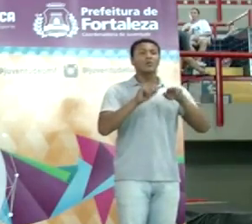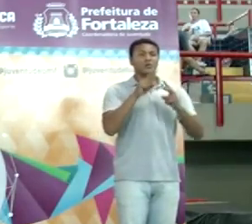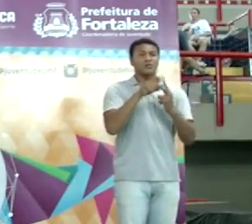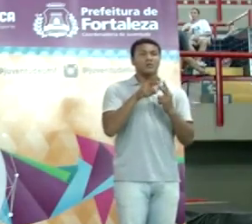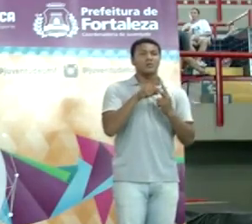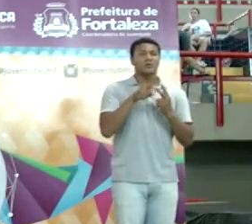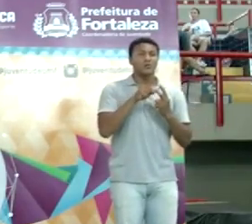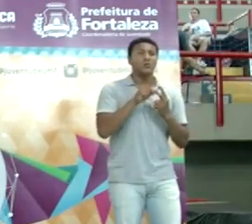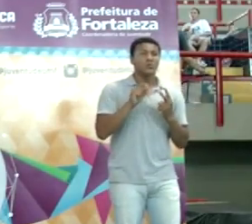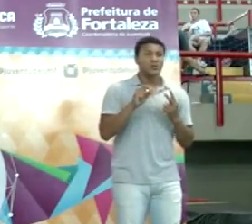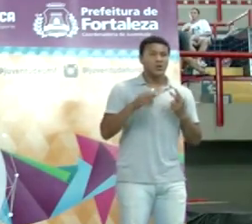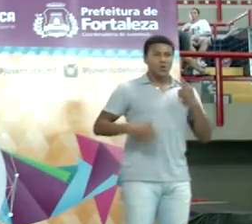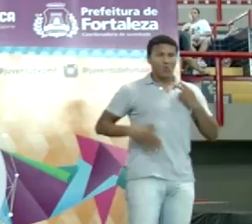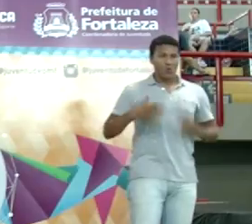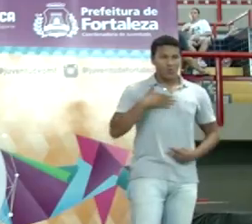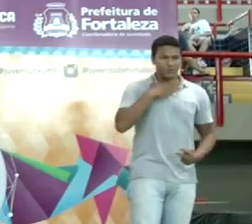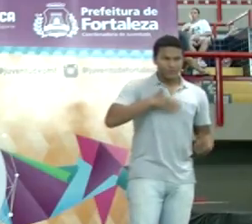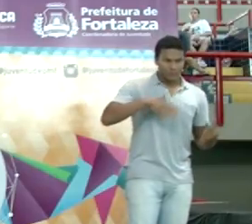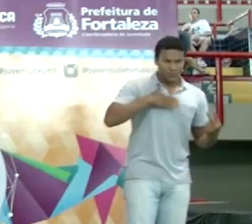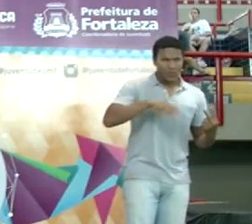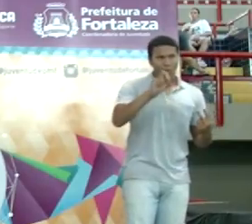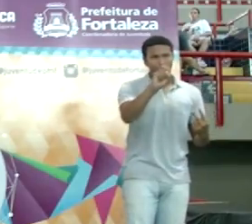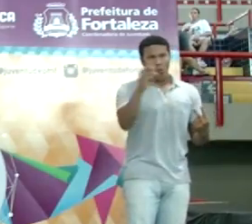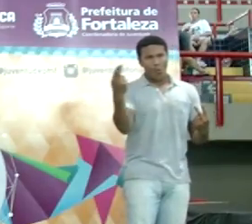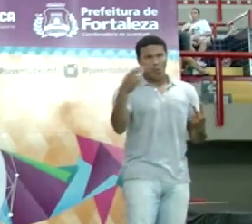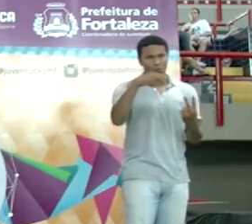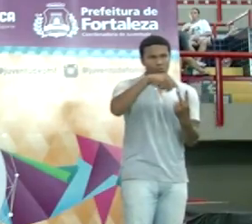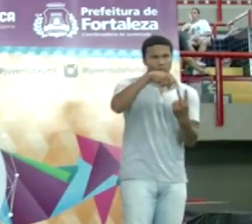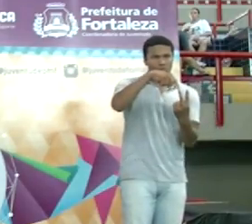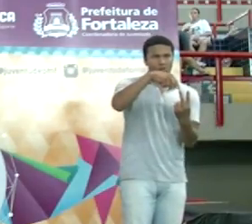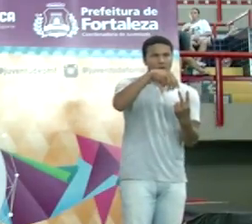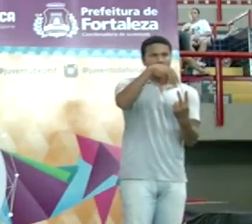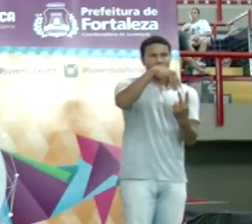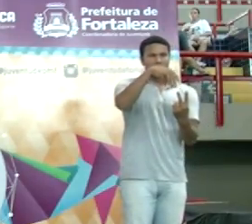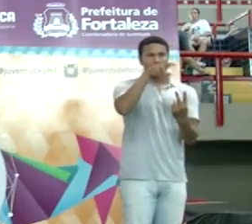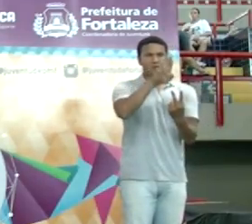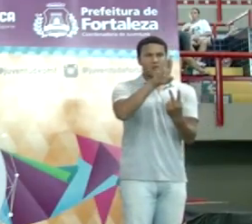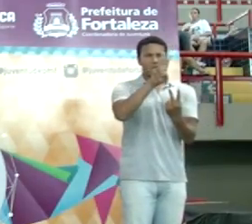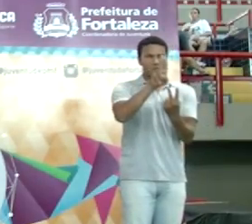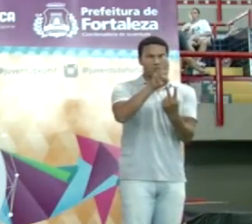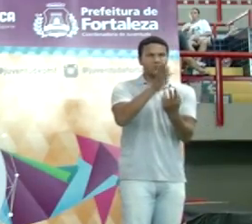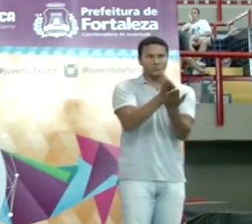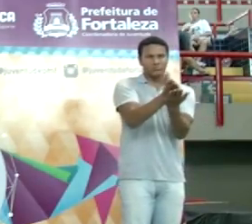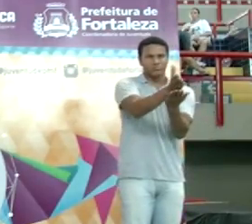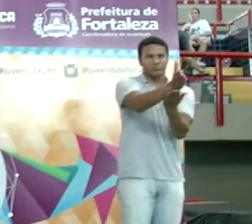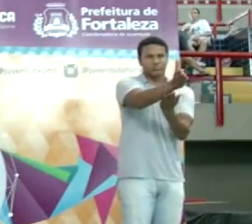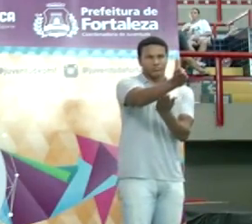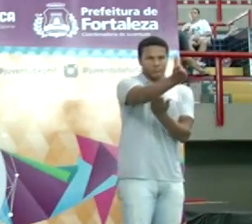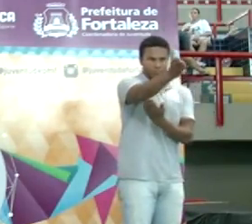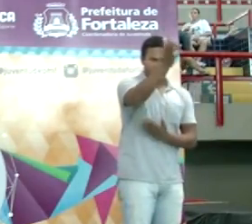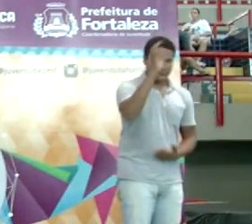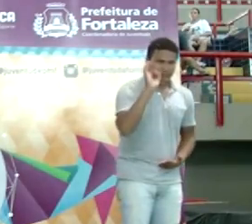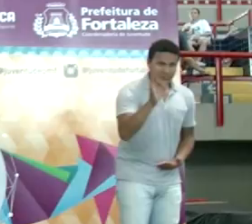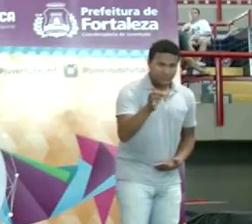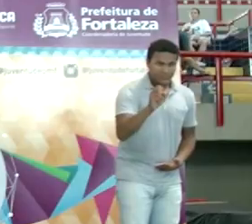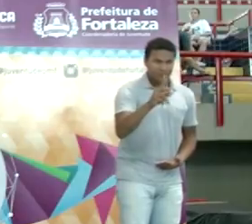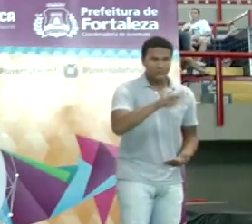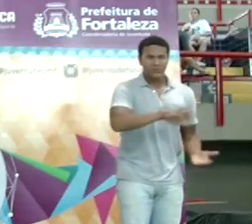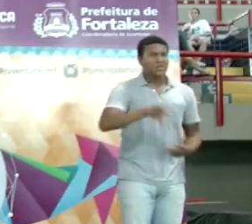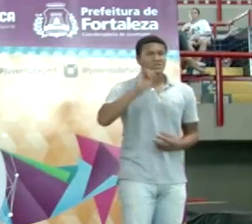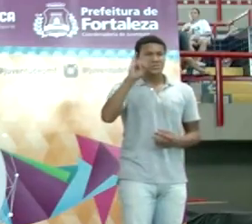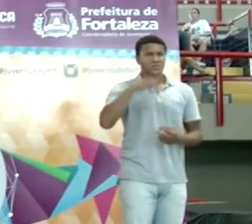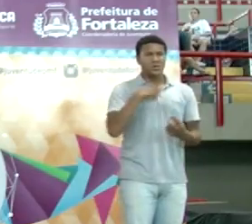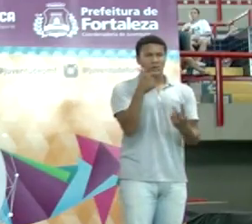quê? Ou retilíneo uniforme, ou em repouso e movimento retilíneo uniforme. Se não tiver